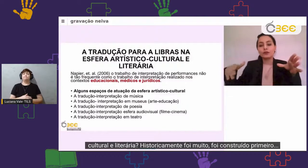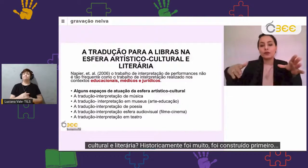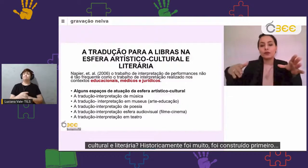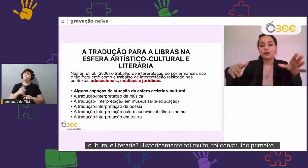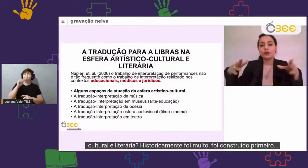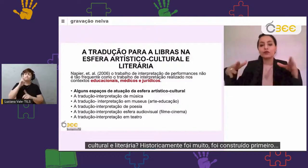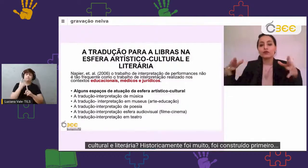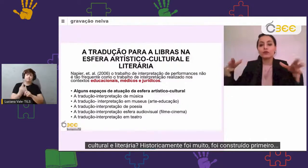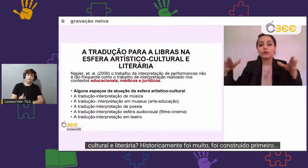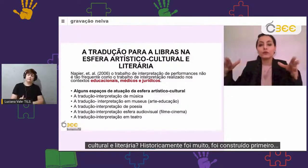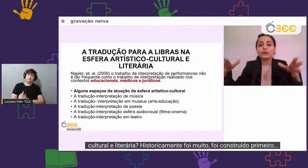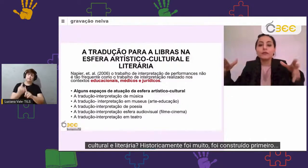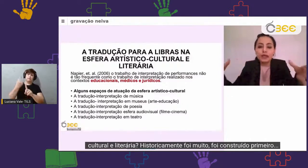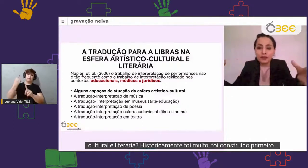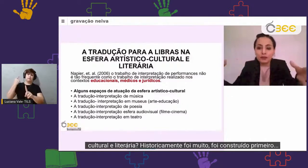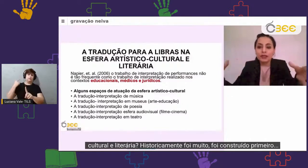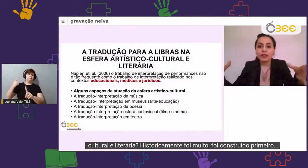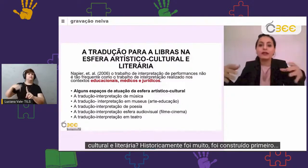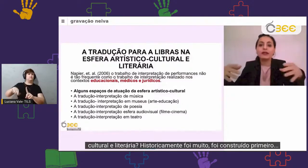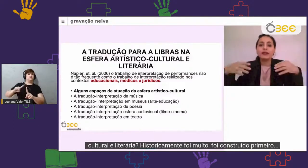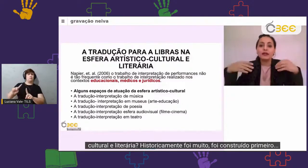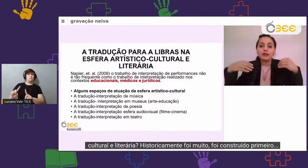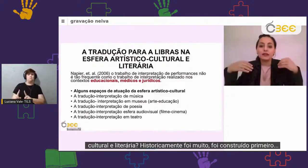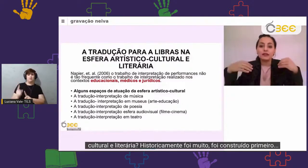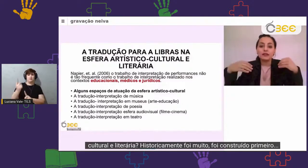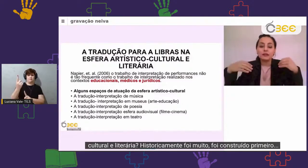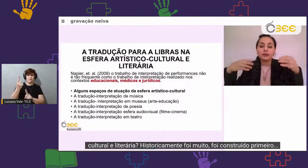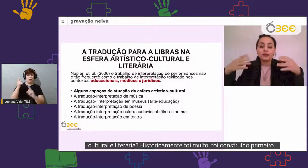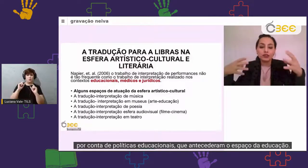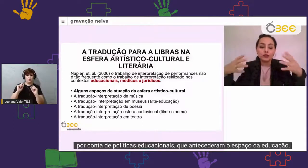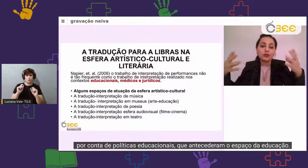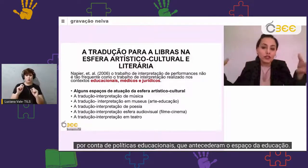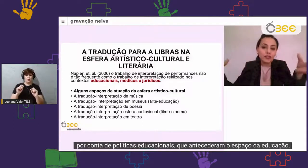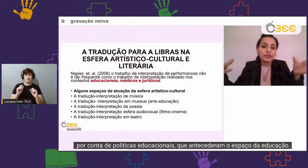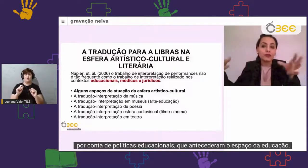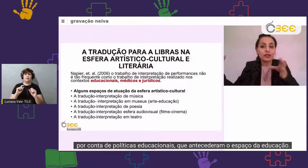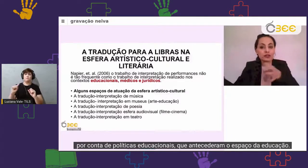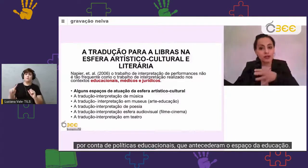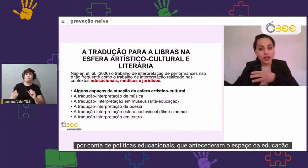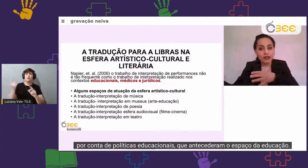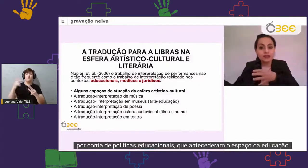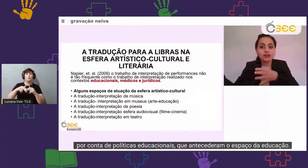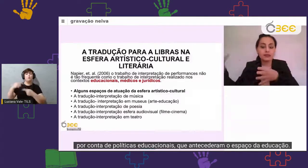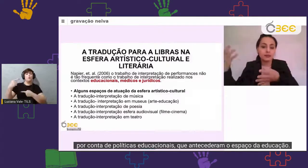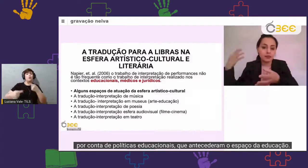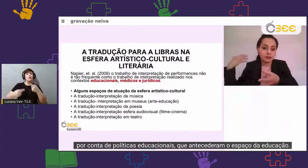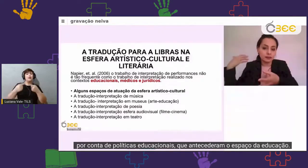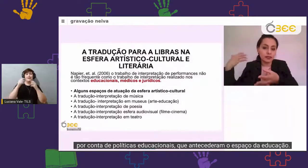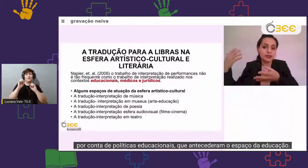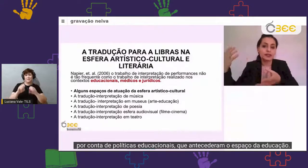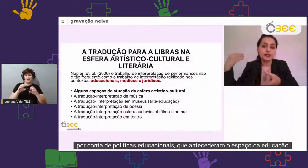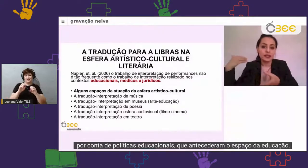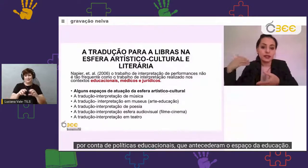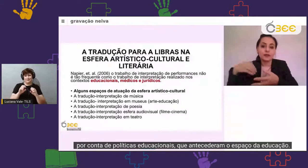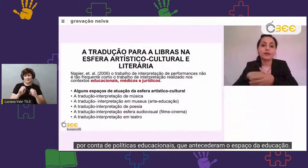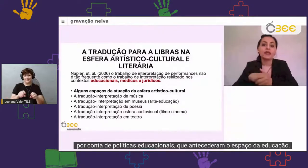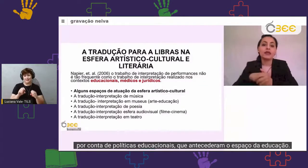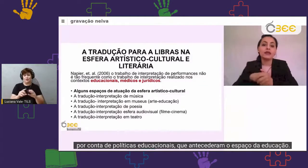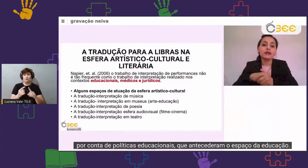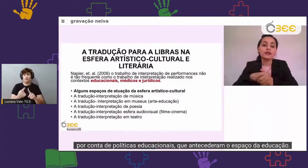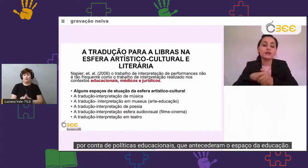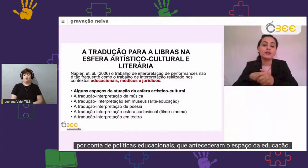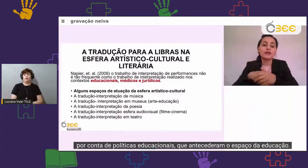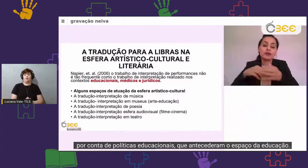Historicamente, foi construído primeiro, né, por conta de políticas educacionais que